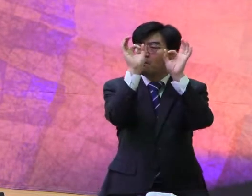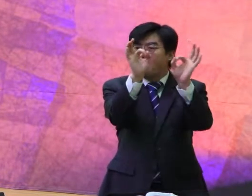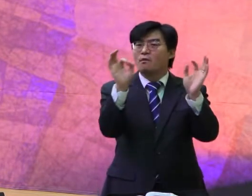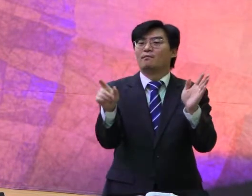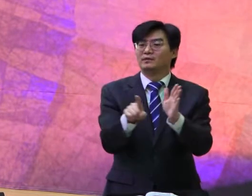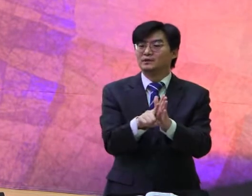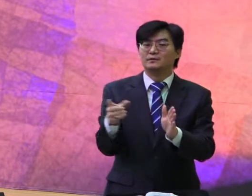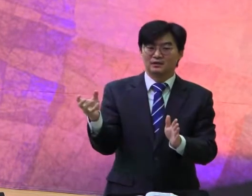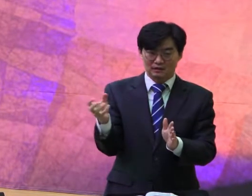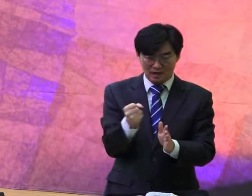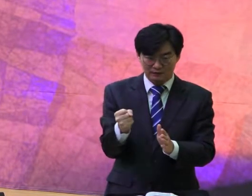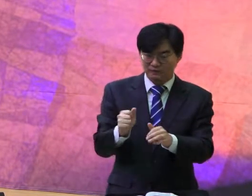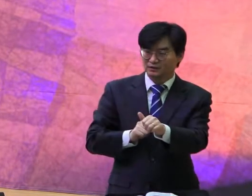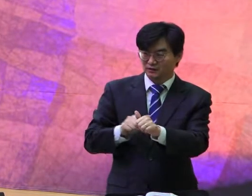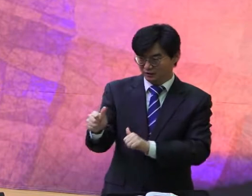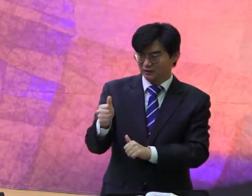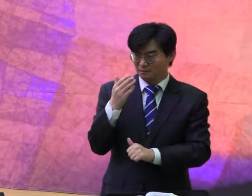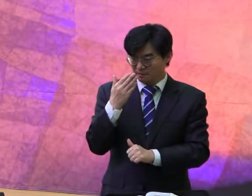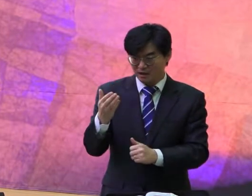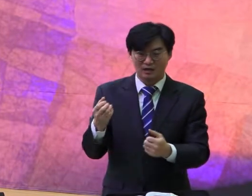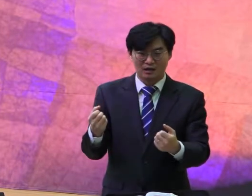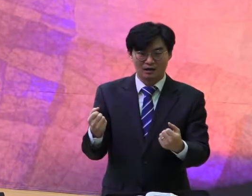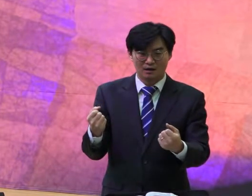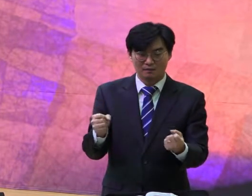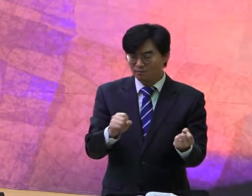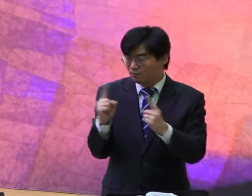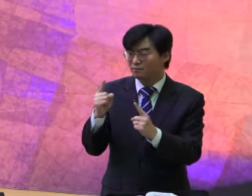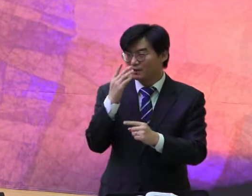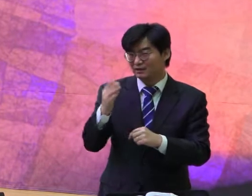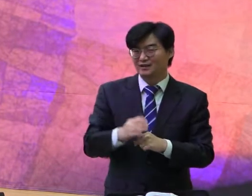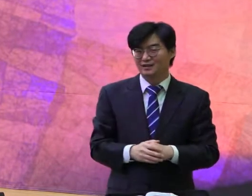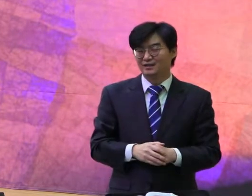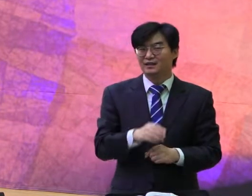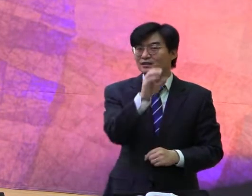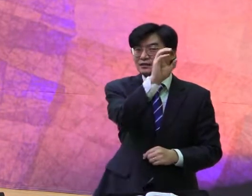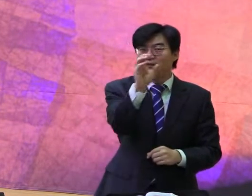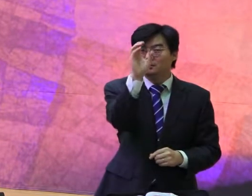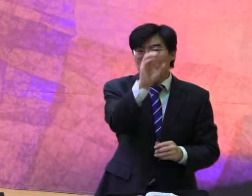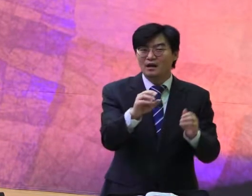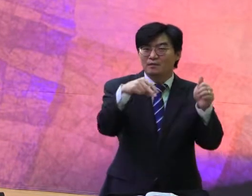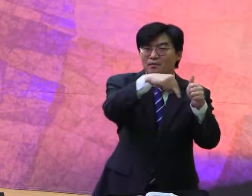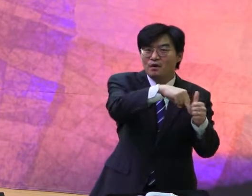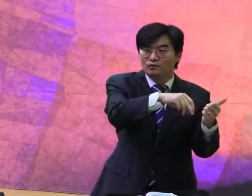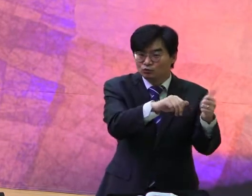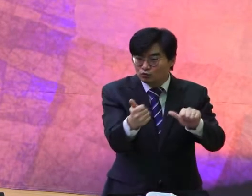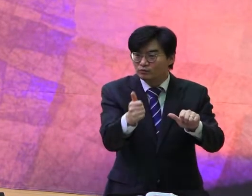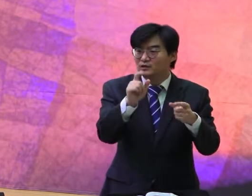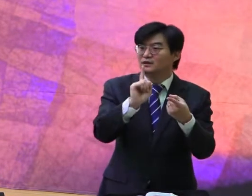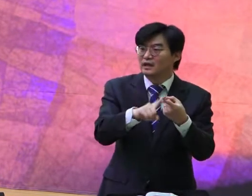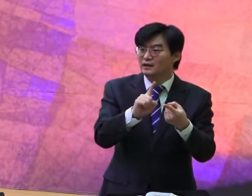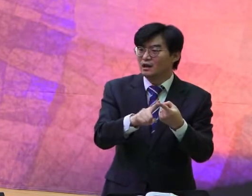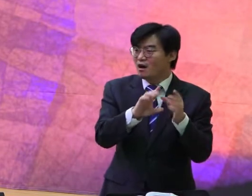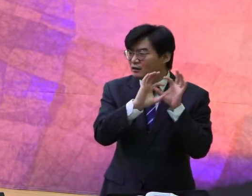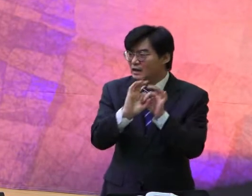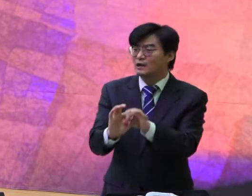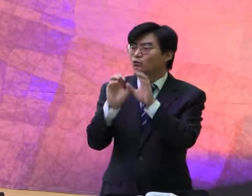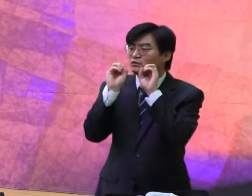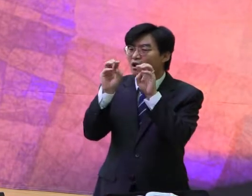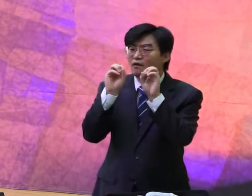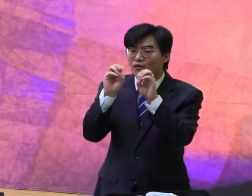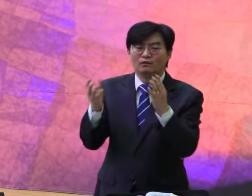것이 예수님의 십자가 죽음과 부활이었습니다. 예수님의 십자가의 죽음, 그것을 계속해서 전파해야 했고 그리고 예수님의 제자들